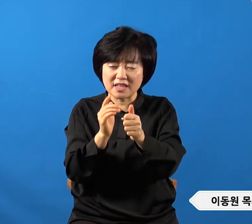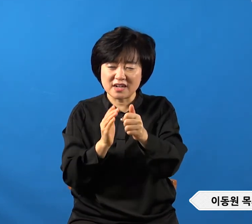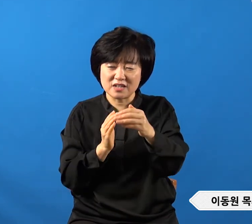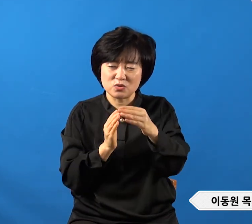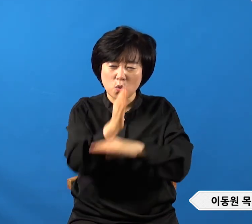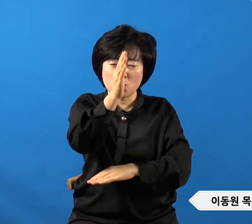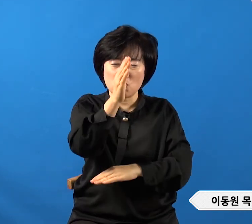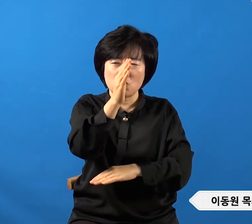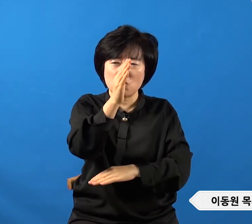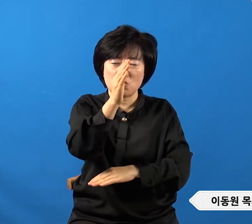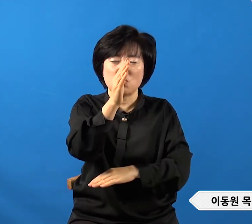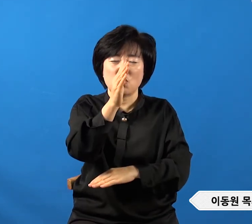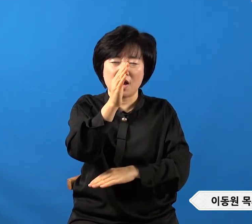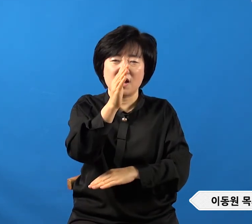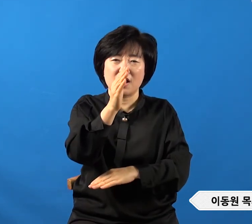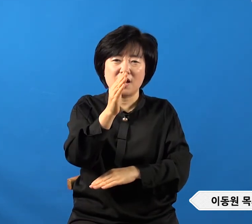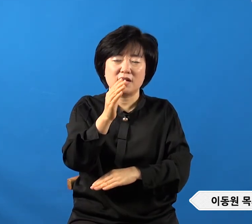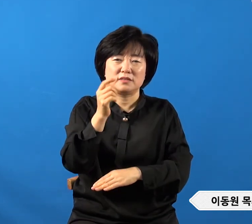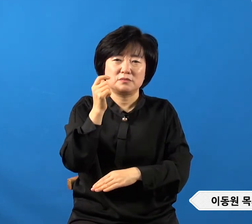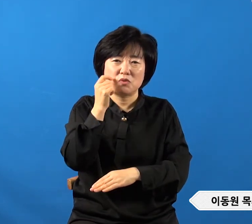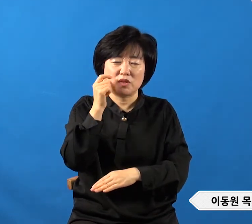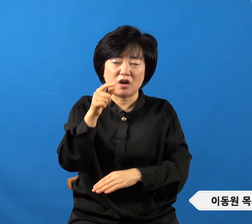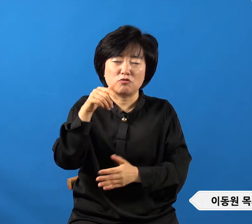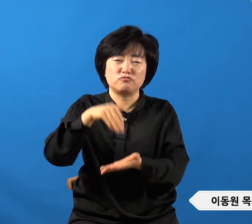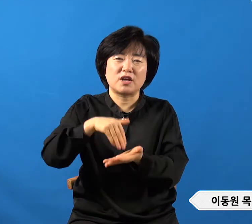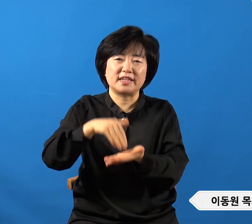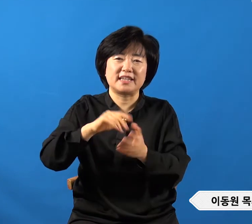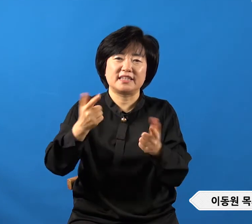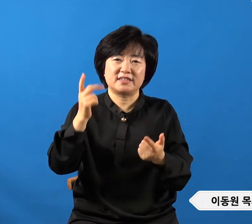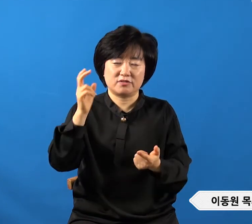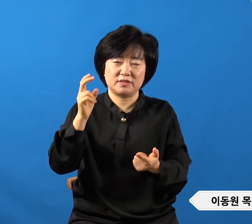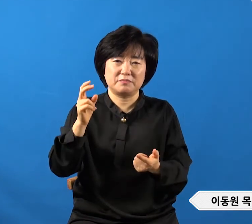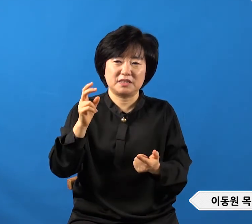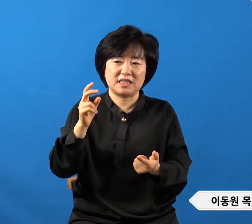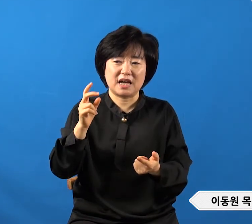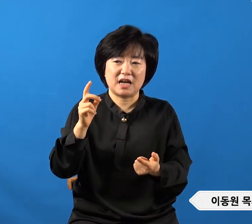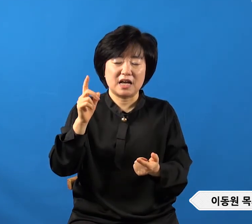것을 결코 후회하지 않을 것입니다. 또 한 번의